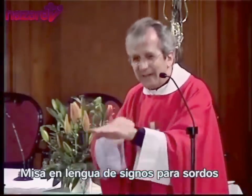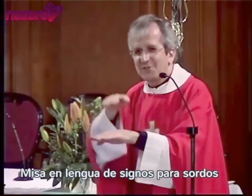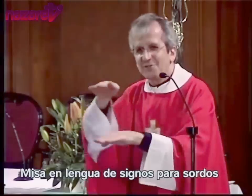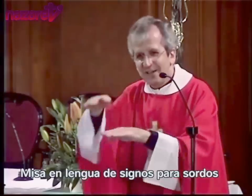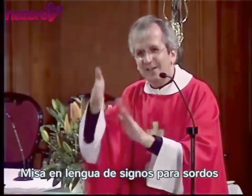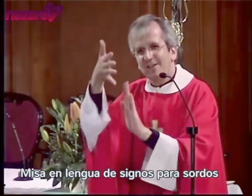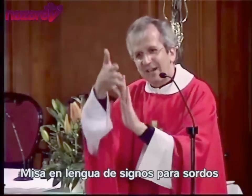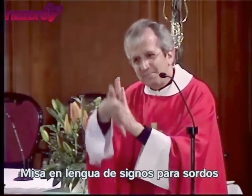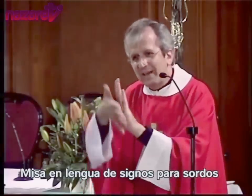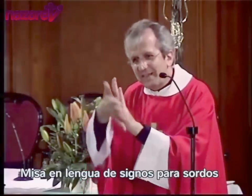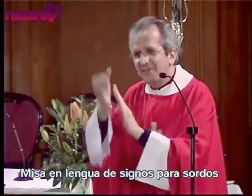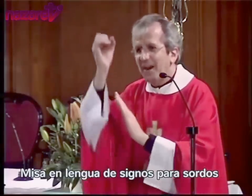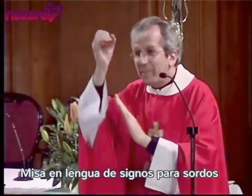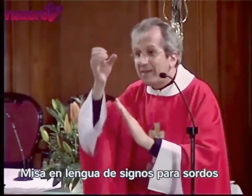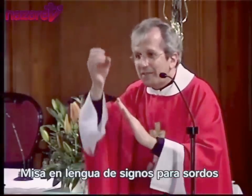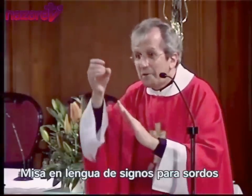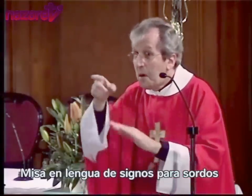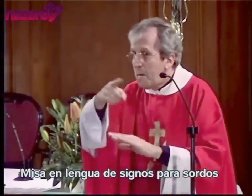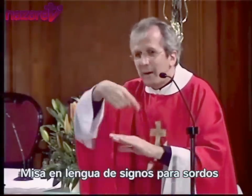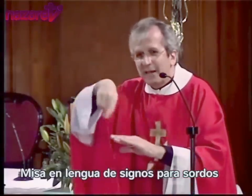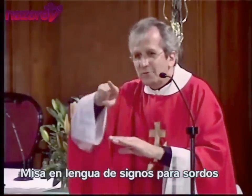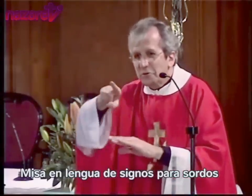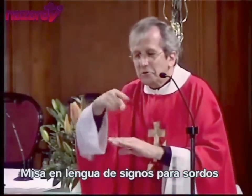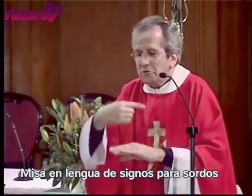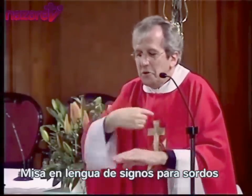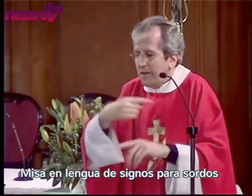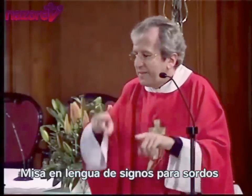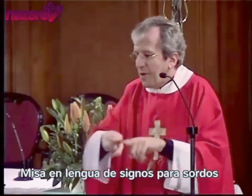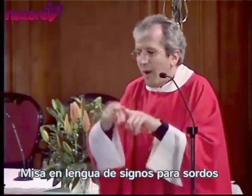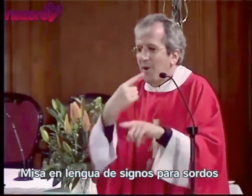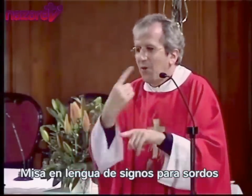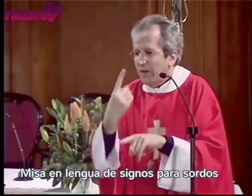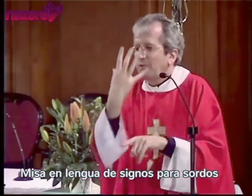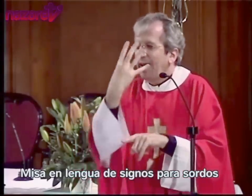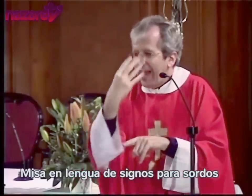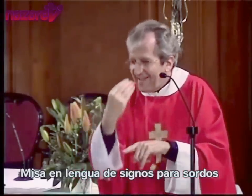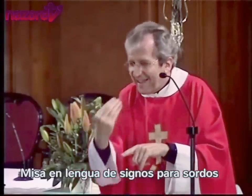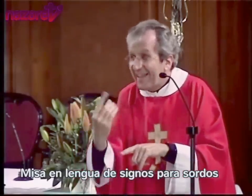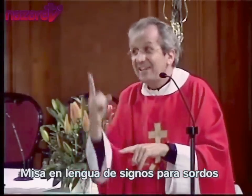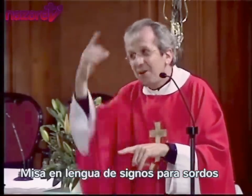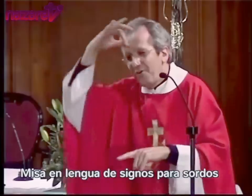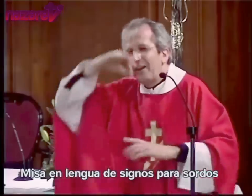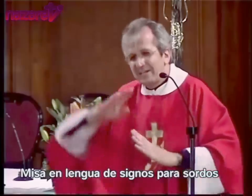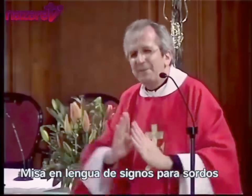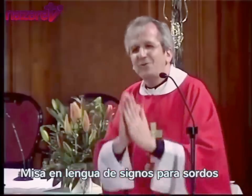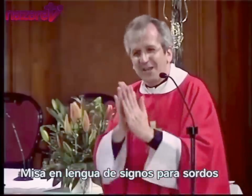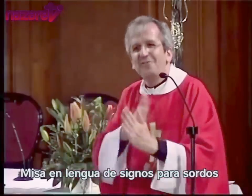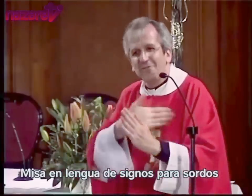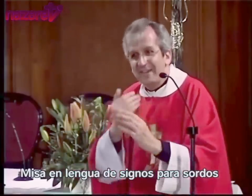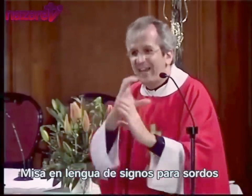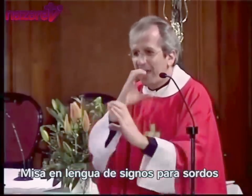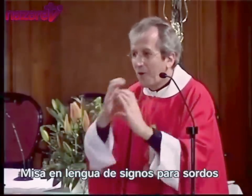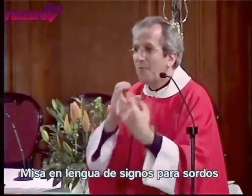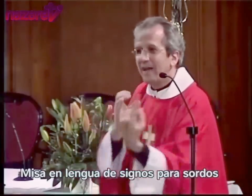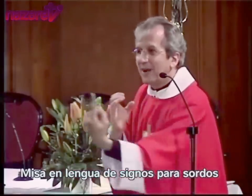los pasos de la explicación, de la predicación, para que vosotros, da igual lo que yo diga, entendáis lo que el Espíritu